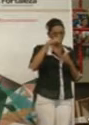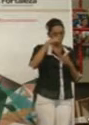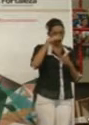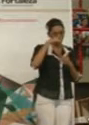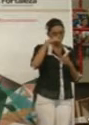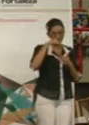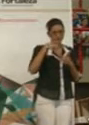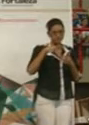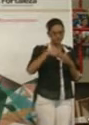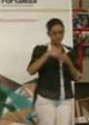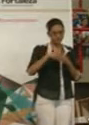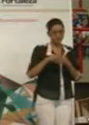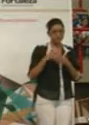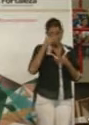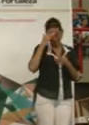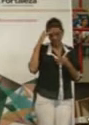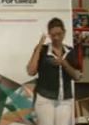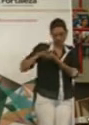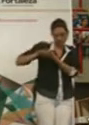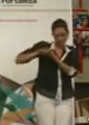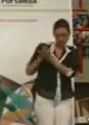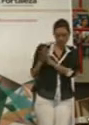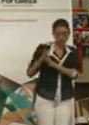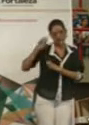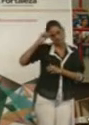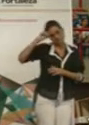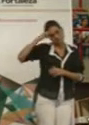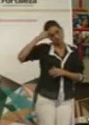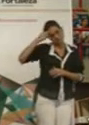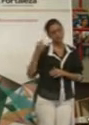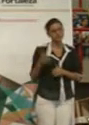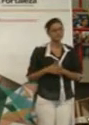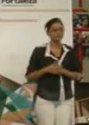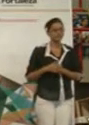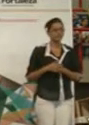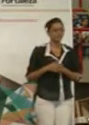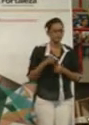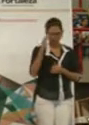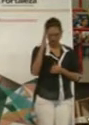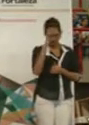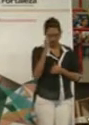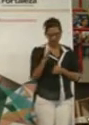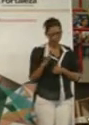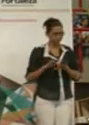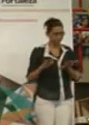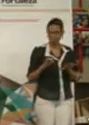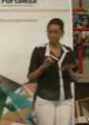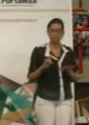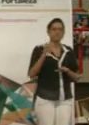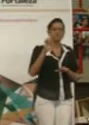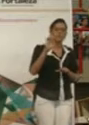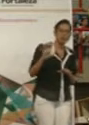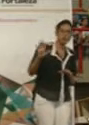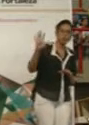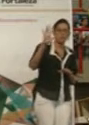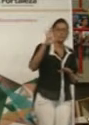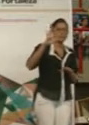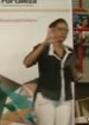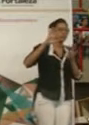ele existe no Peru, há no Brasil, há na Europa, tá? Talvez o pessoal